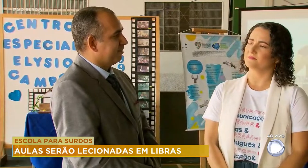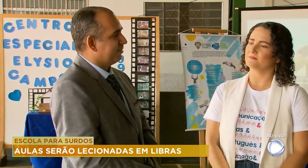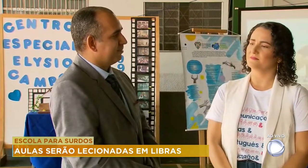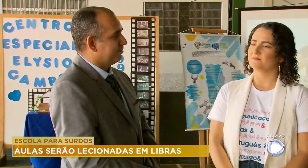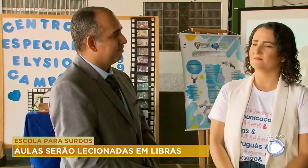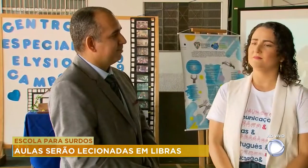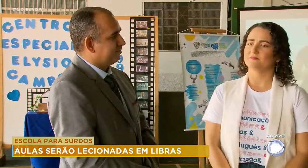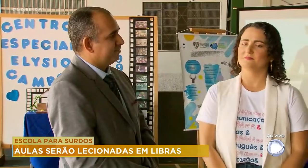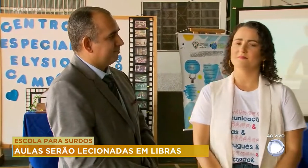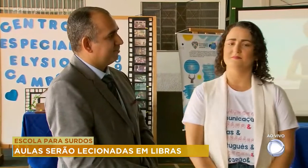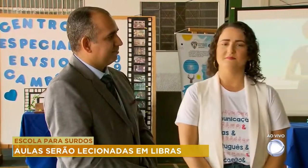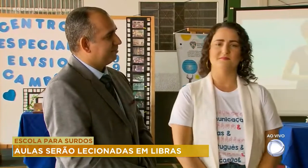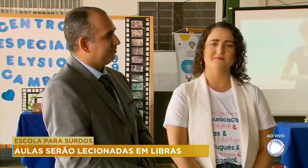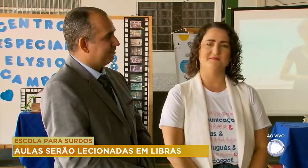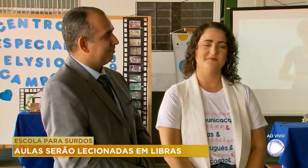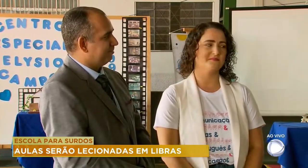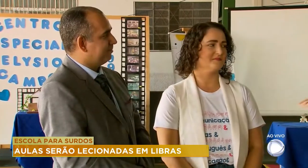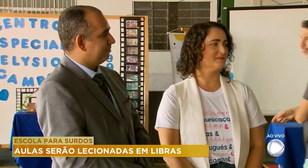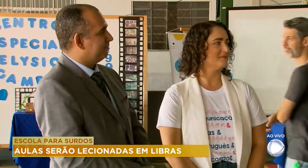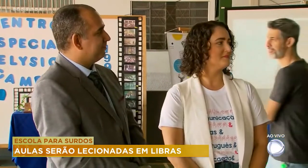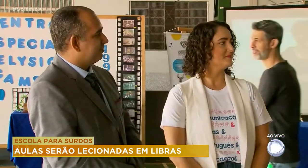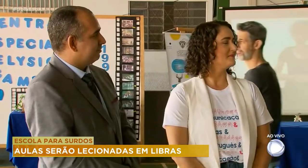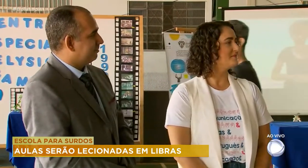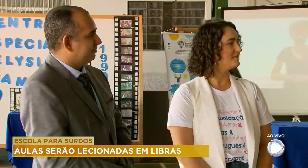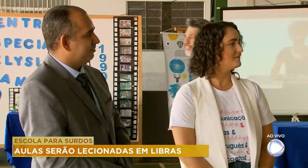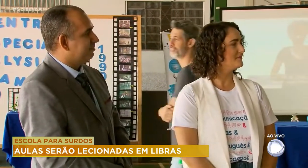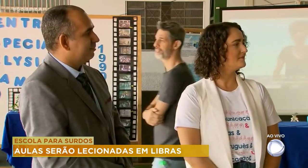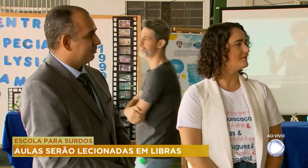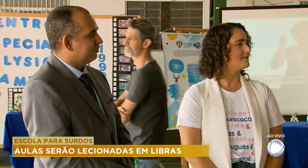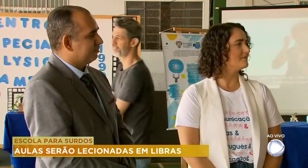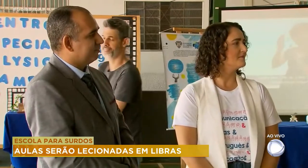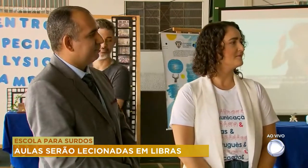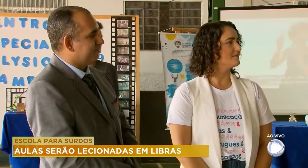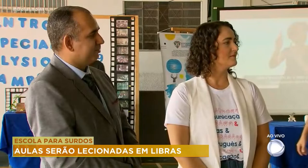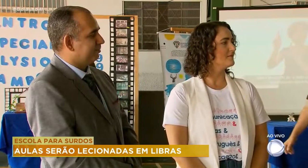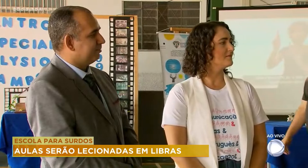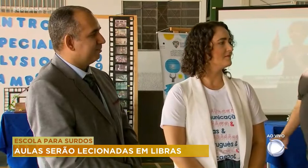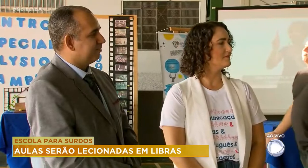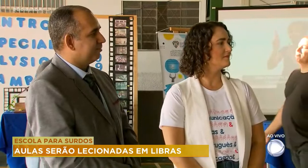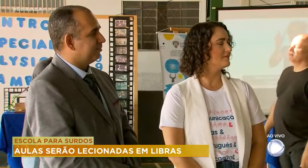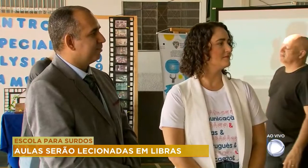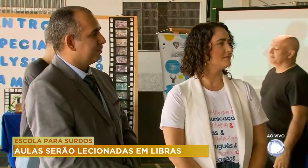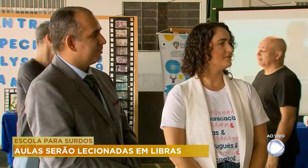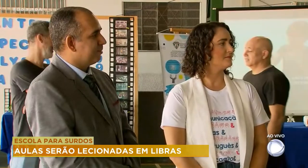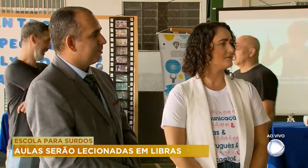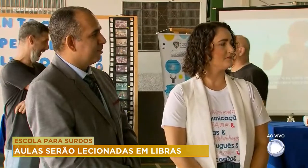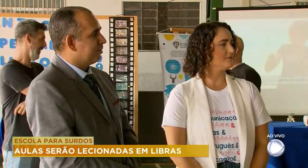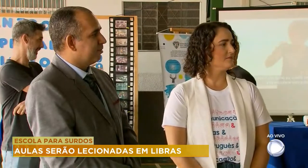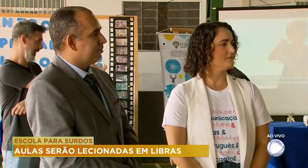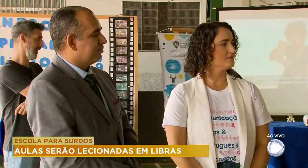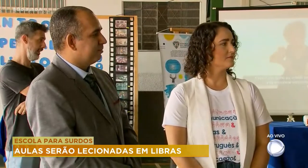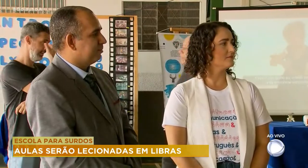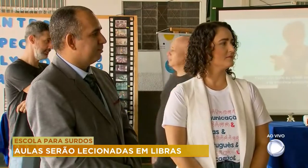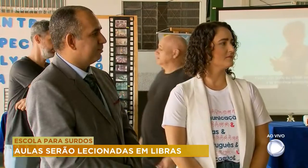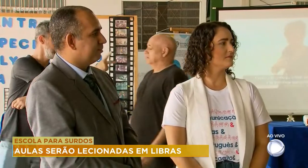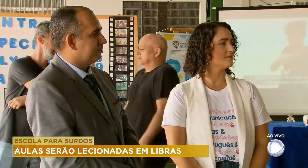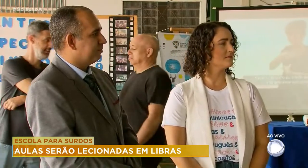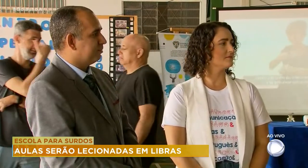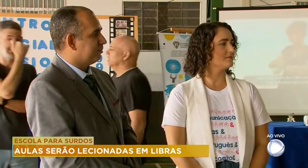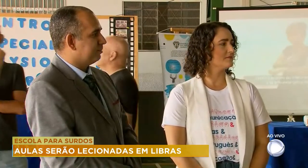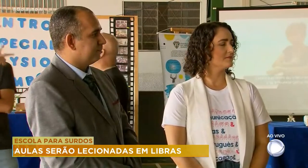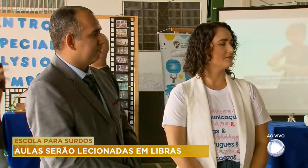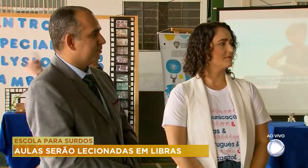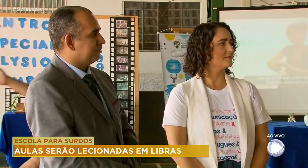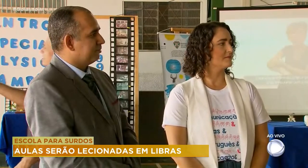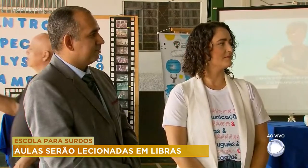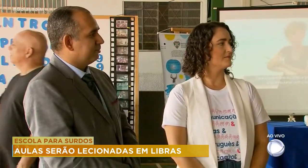o Centro Educacional Bilingue de Surdos. Hoje a associação, ela atende quantas pessoas e existe algum limite? O pai